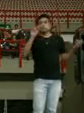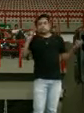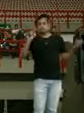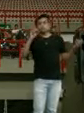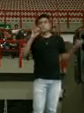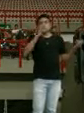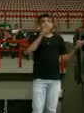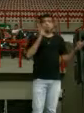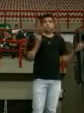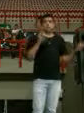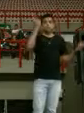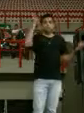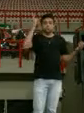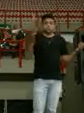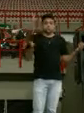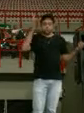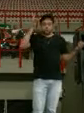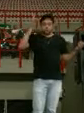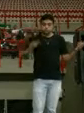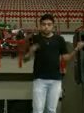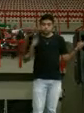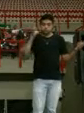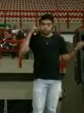a altura do som.